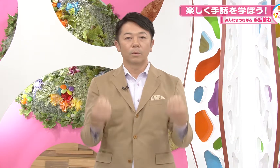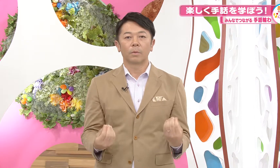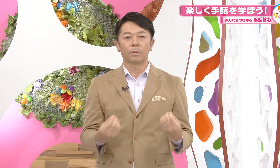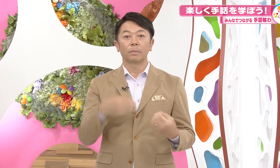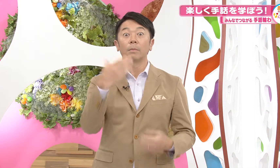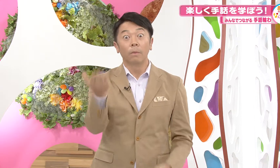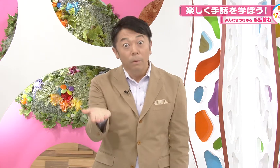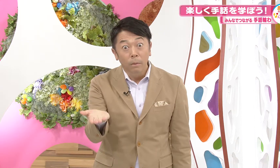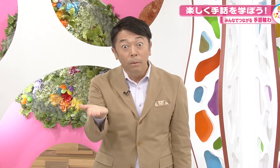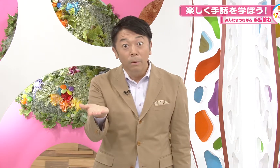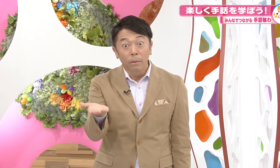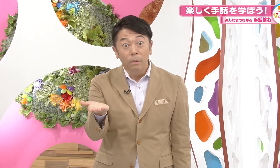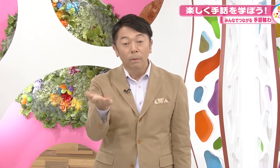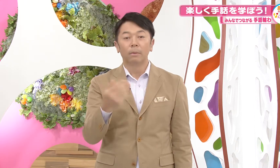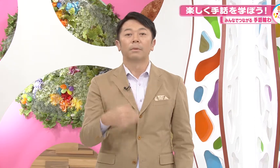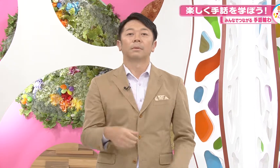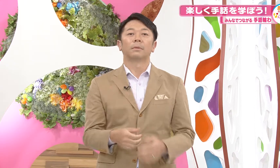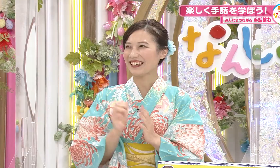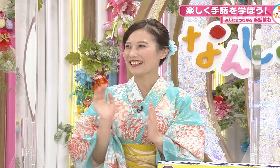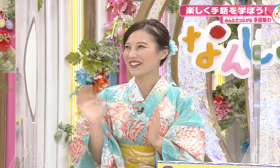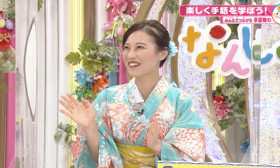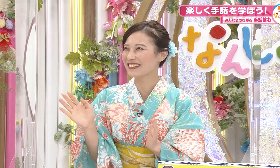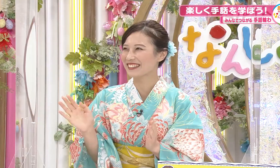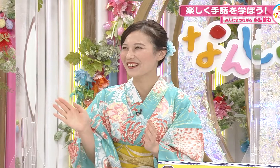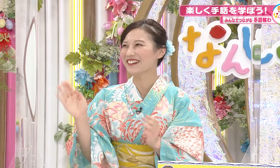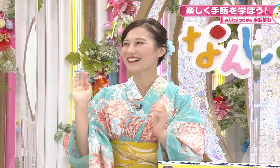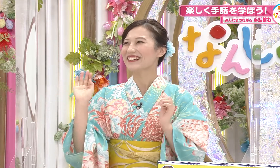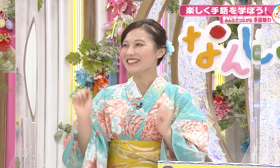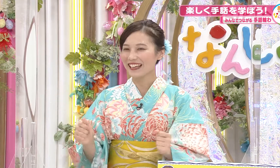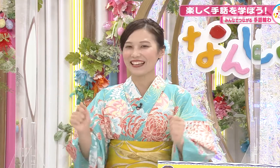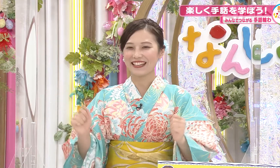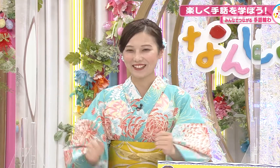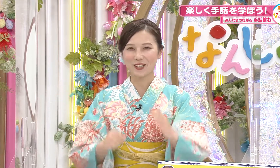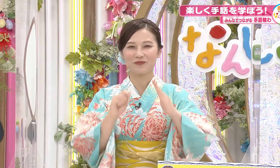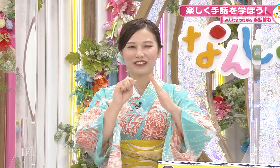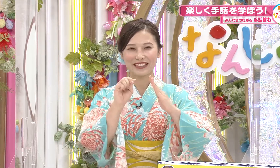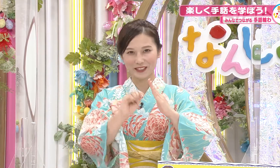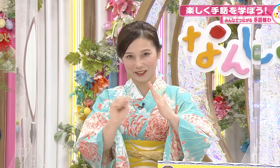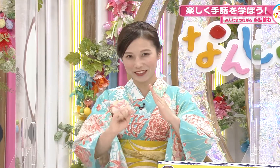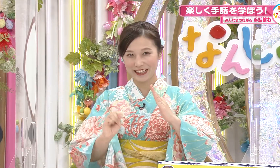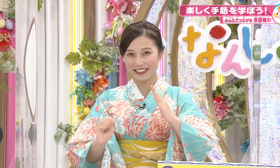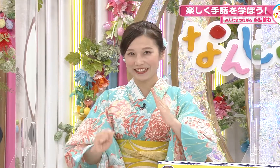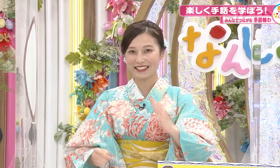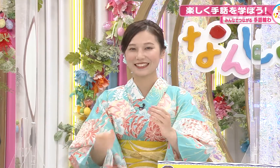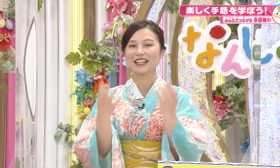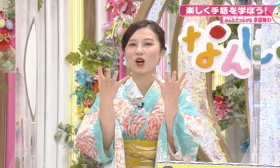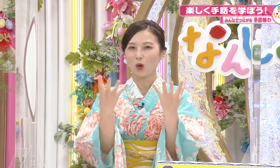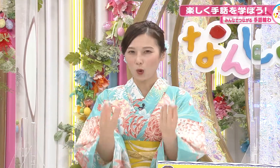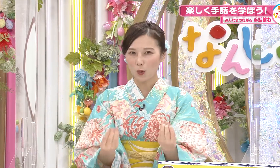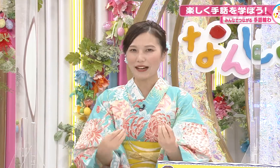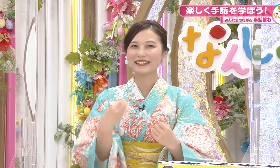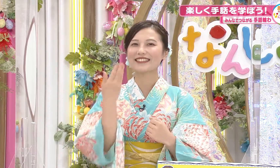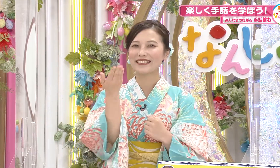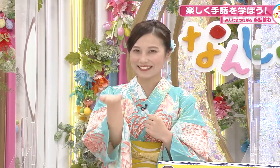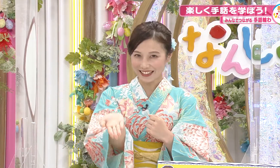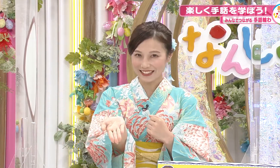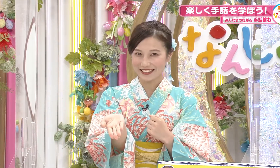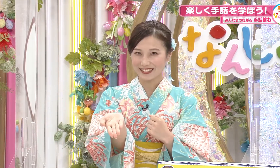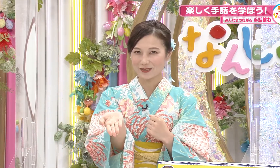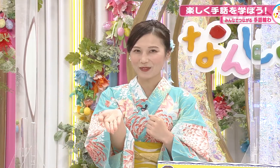った。はい、 顔 やってみますよ。せーの、宿題終わった。もう一